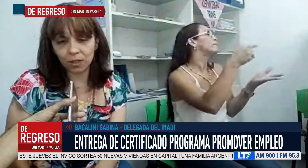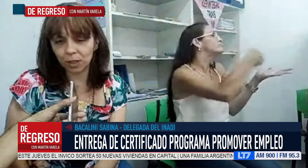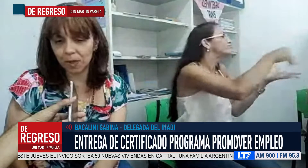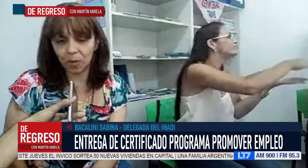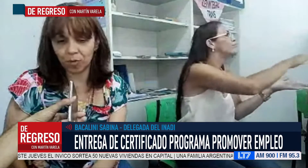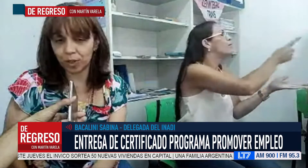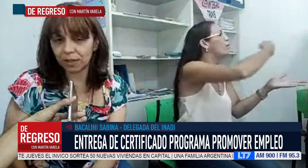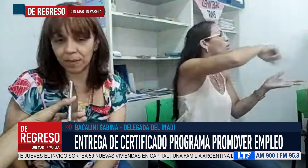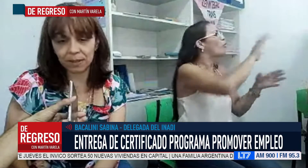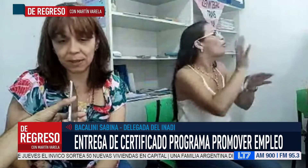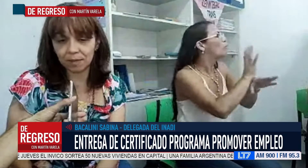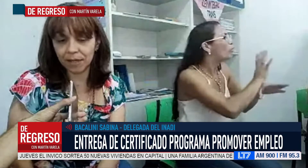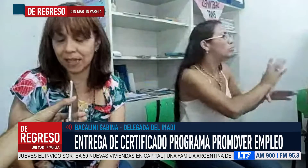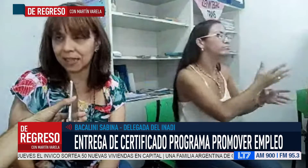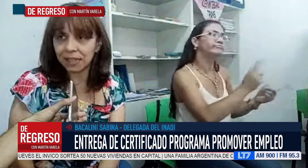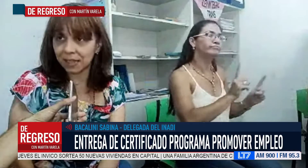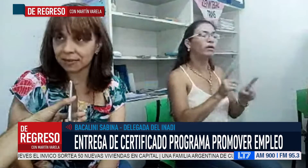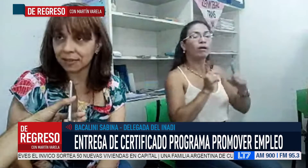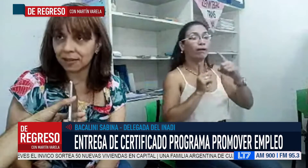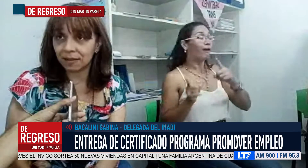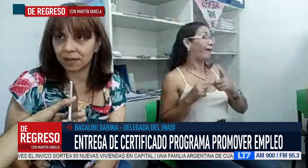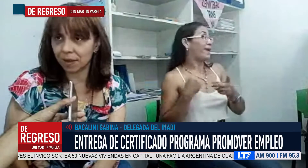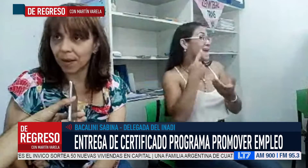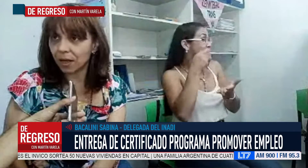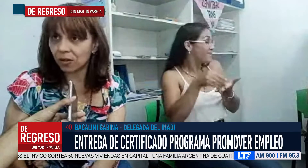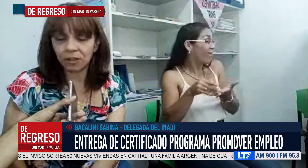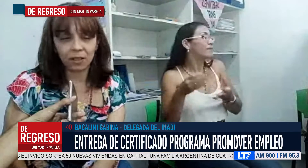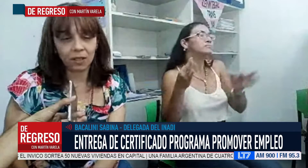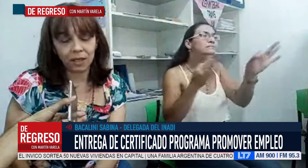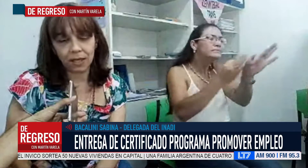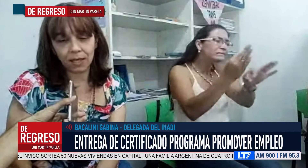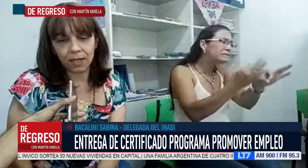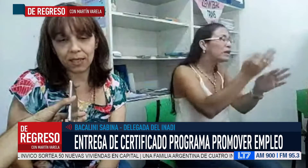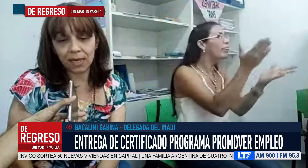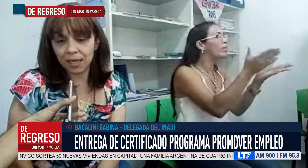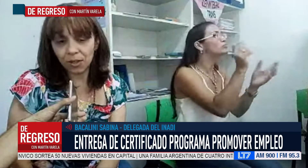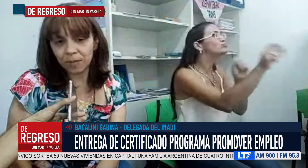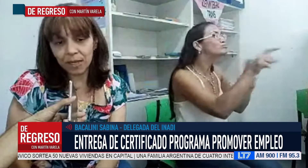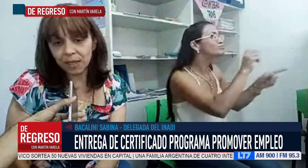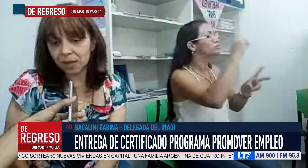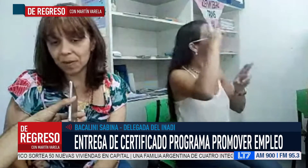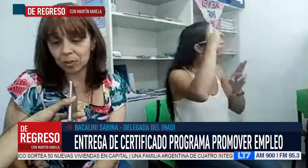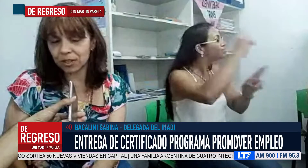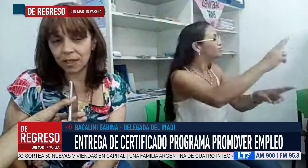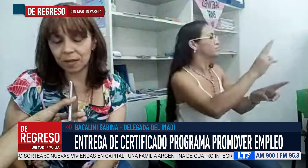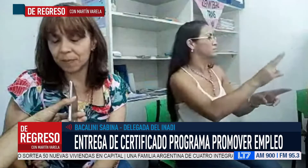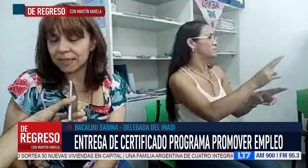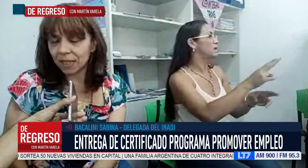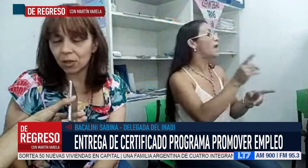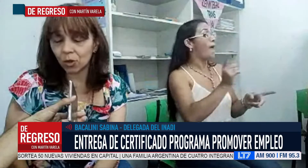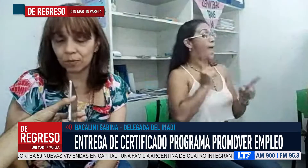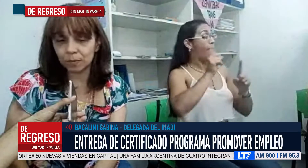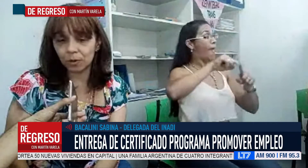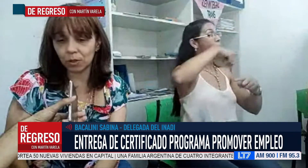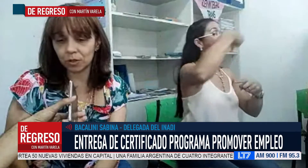el año trabajamos fuertemente en varias líneas de trabajo. Y el año que viene vamos a